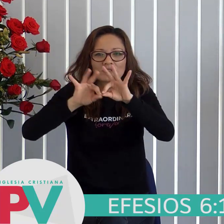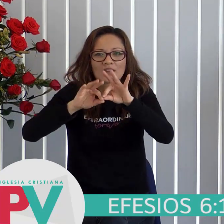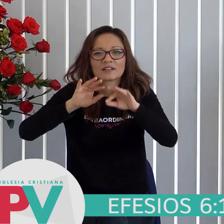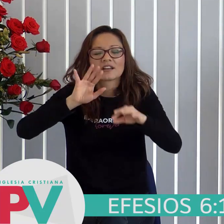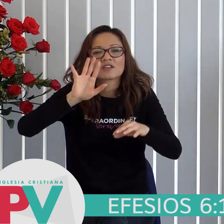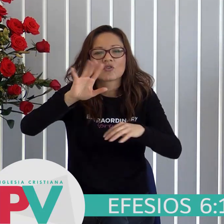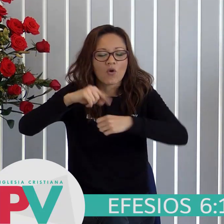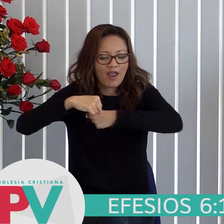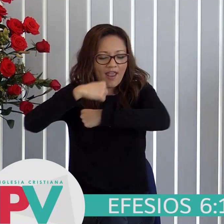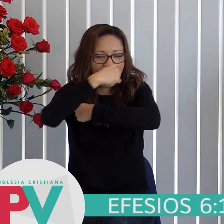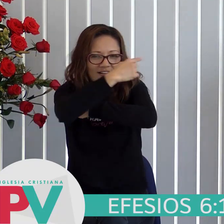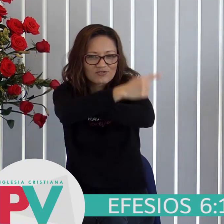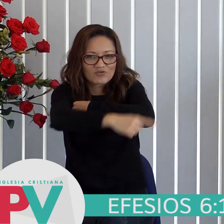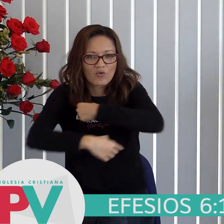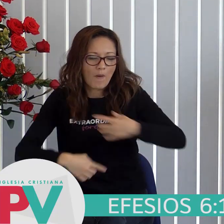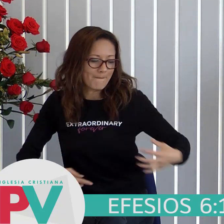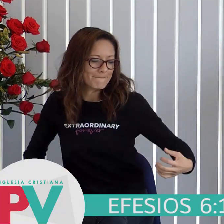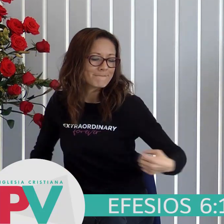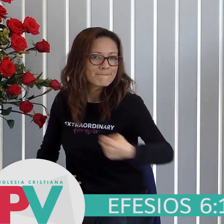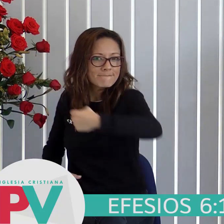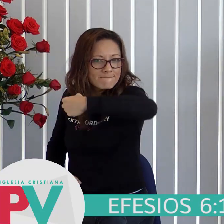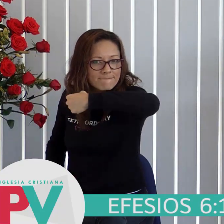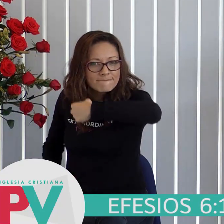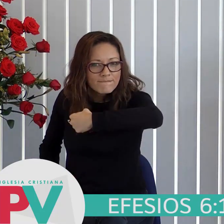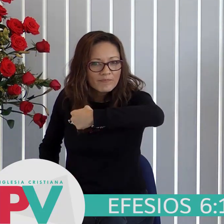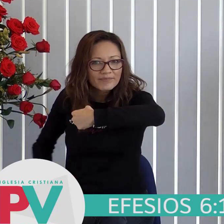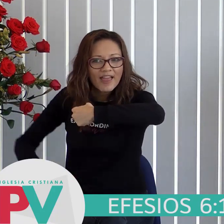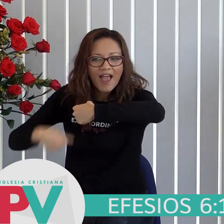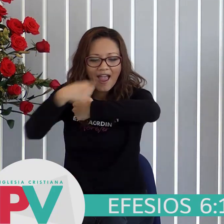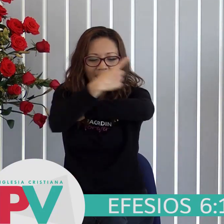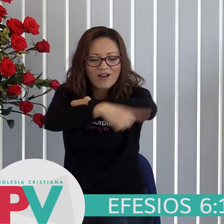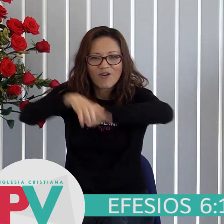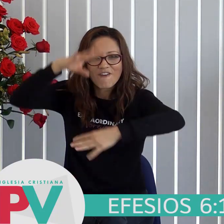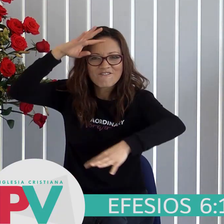el escudo de ¿qué? De la fe.